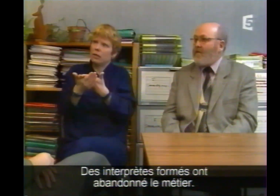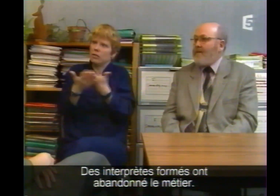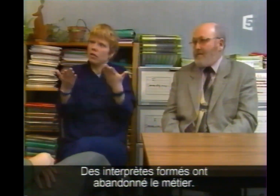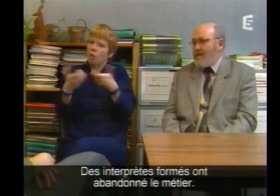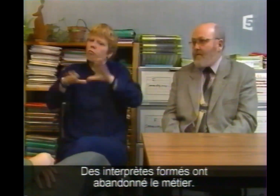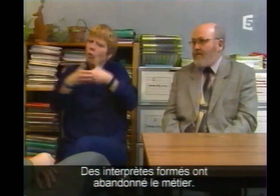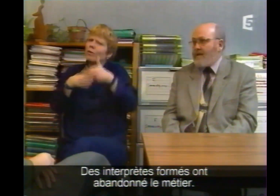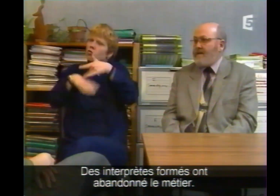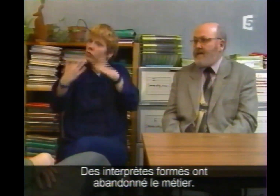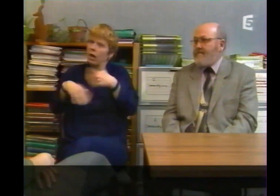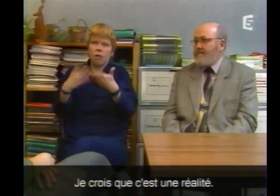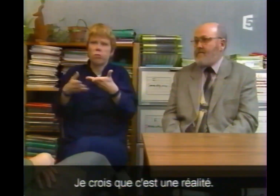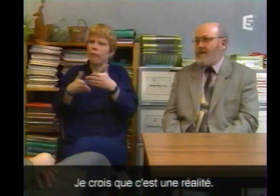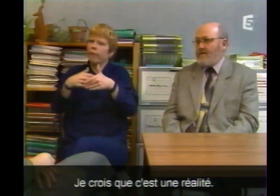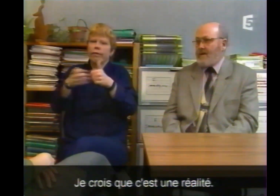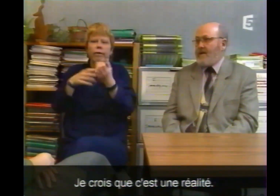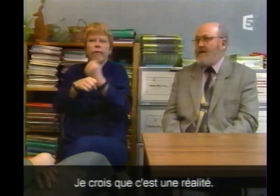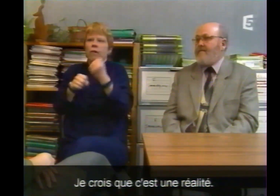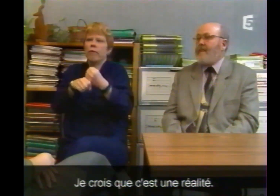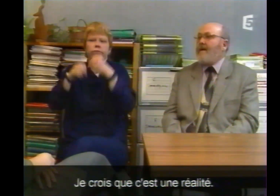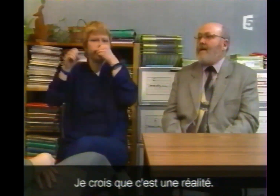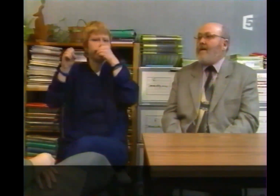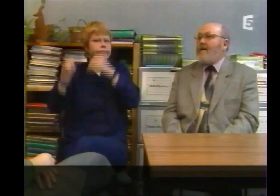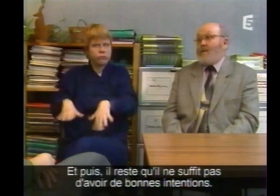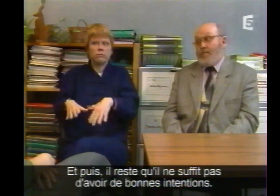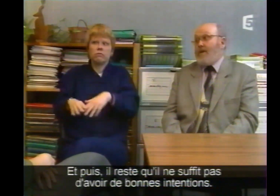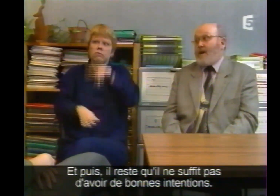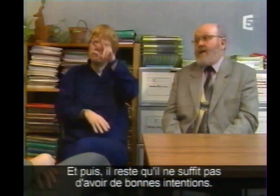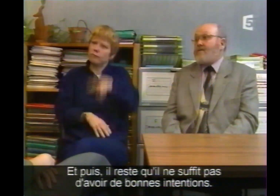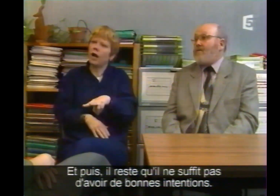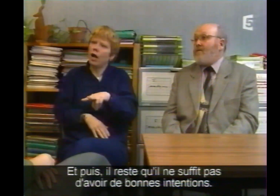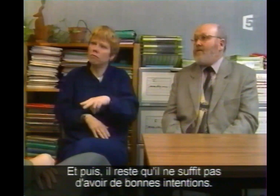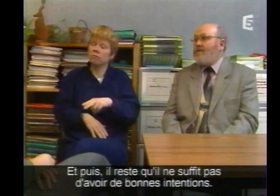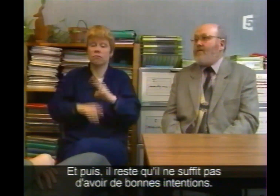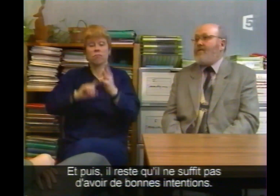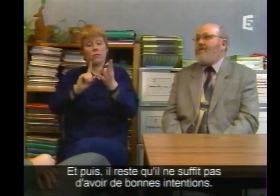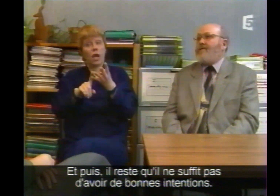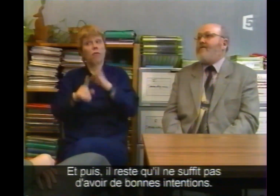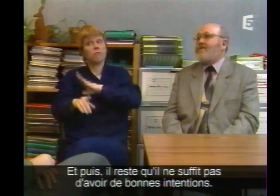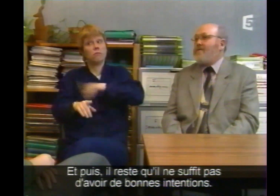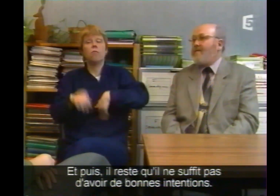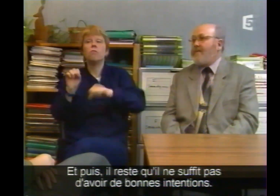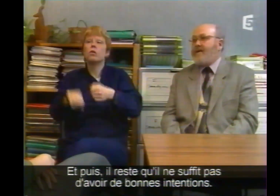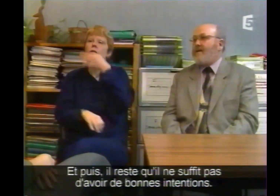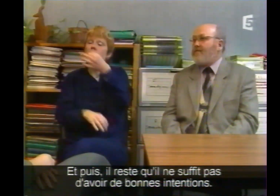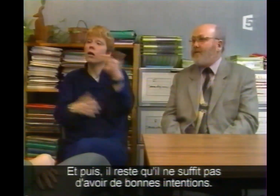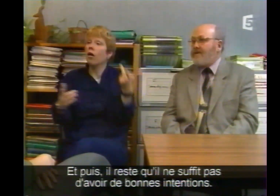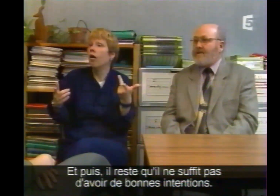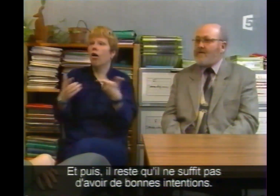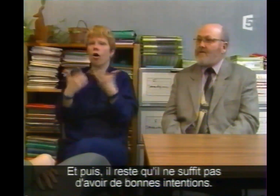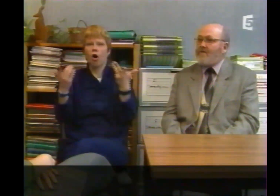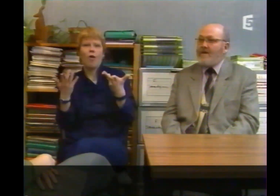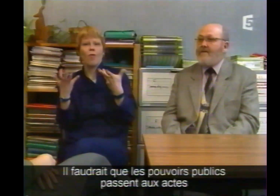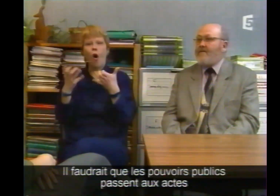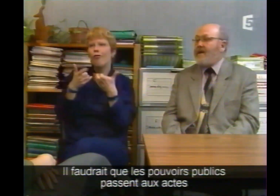formés ont abandonné le métier, je crois que c'est une réalité. Et puis, il reste que il ne suffit pas d'avoir de bonnes intentions et il faudrait que